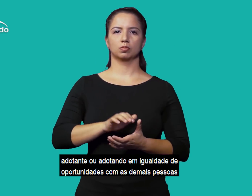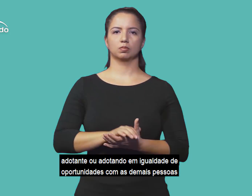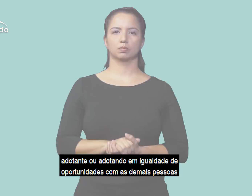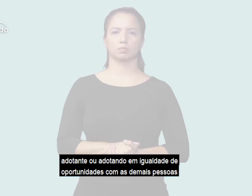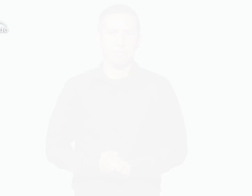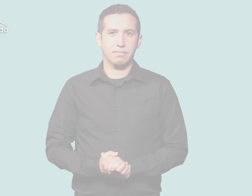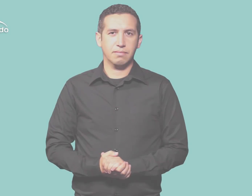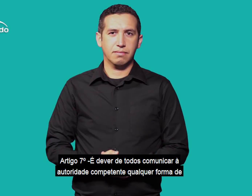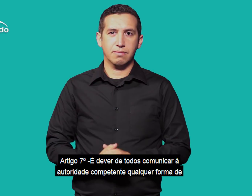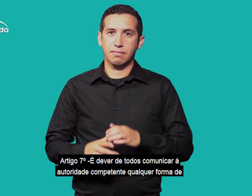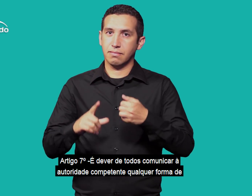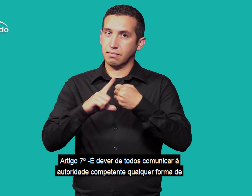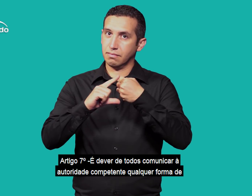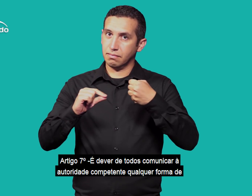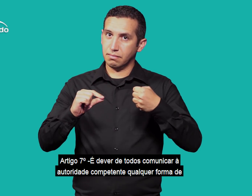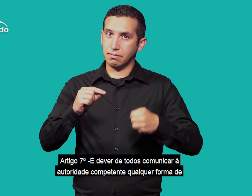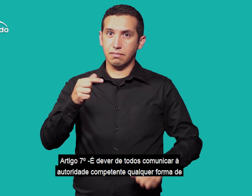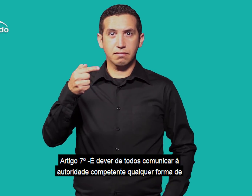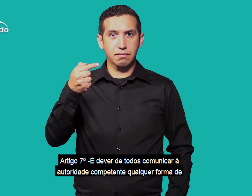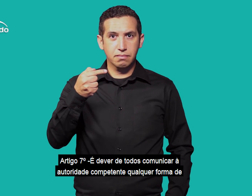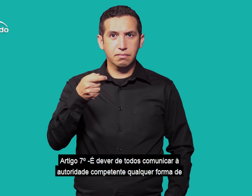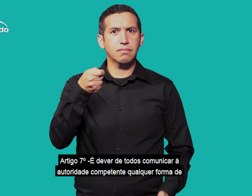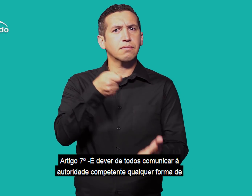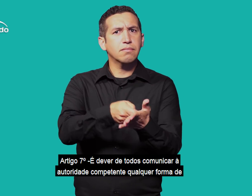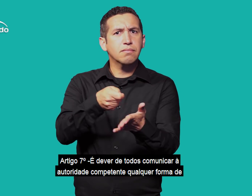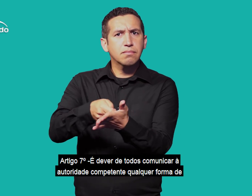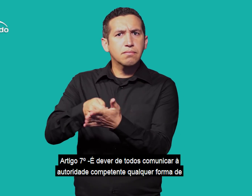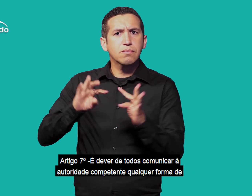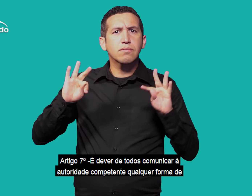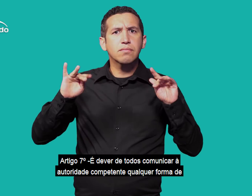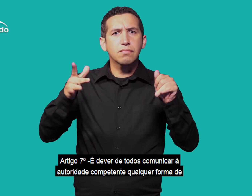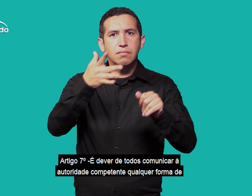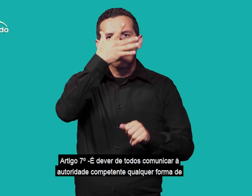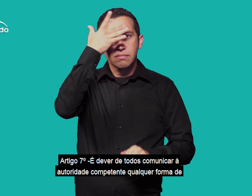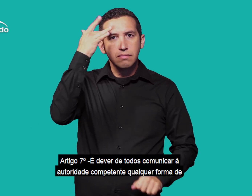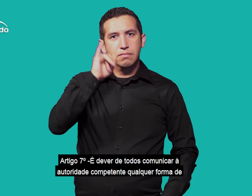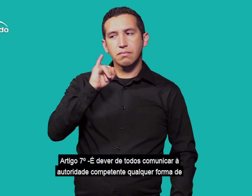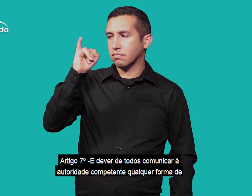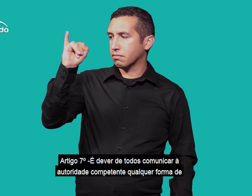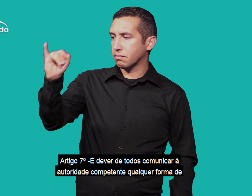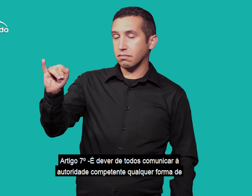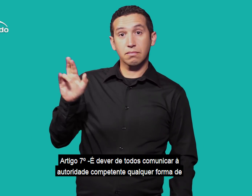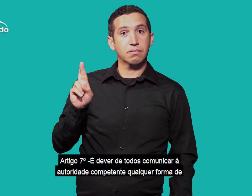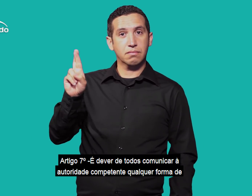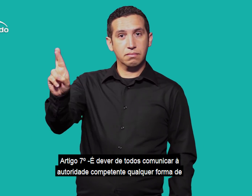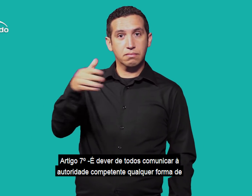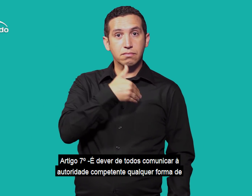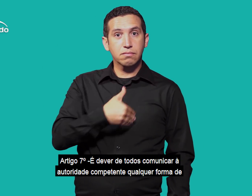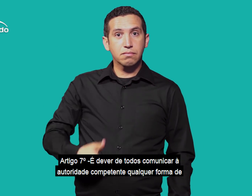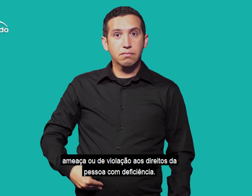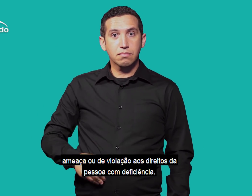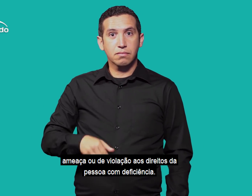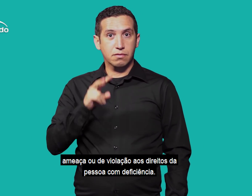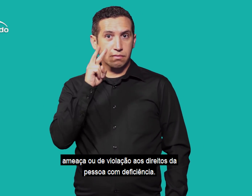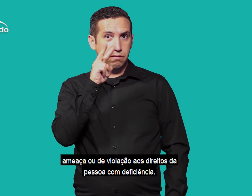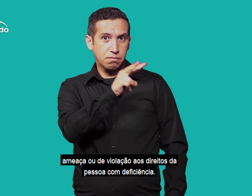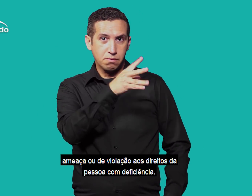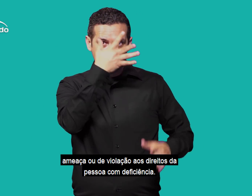o artigo 7º é dever de todos comunicar à autoridade competente qualquer forma de ameaça ou de